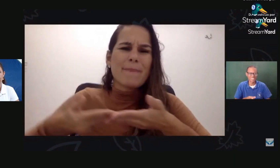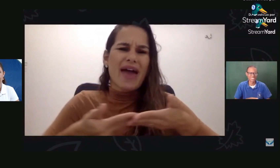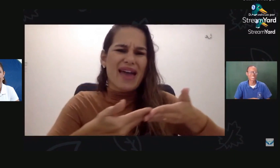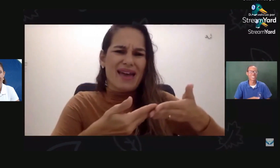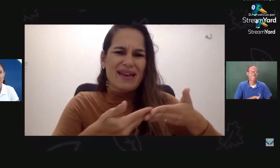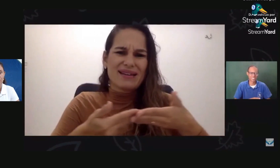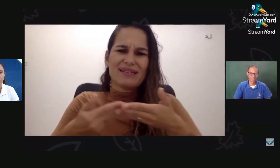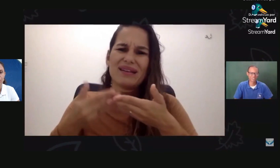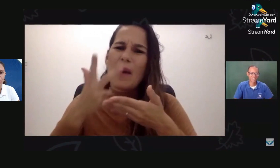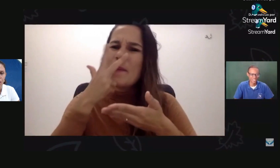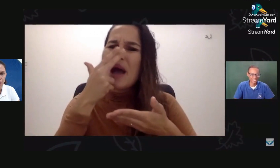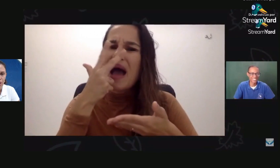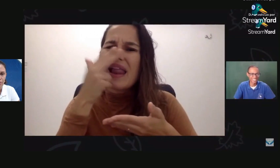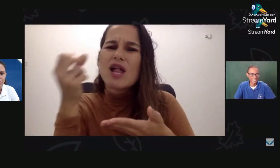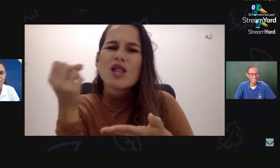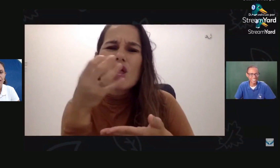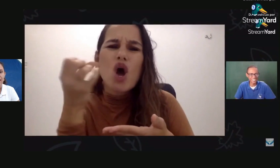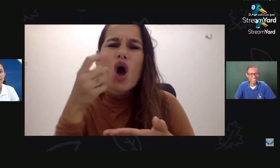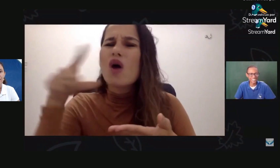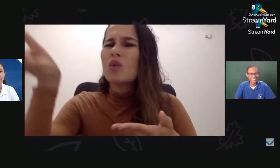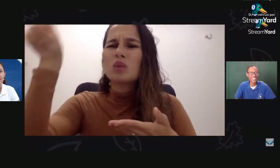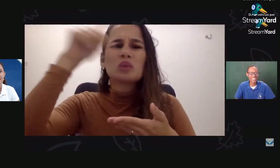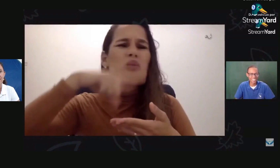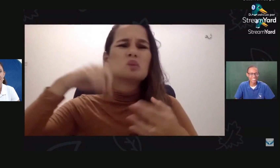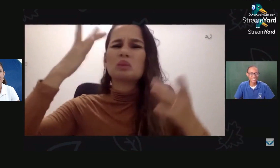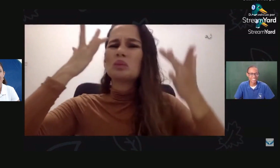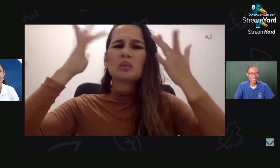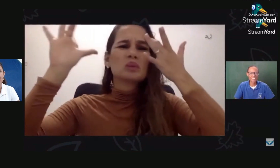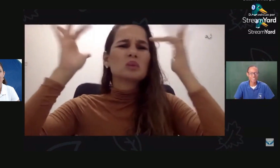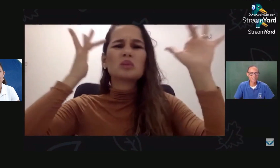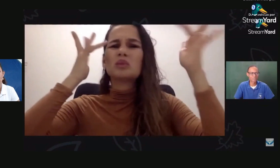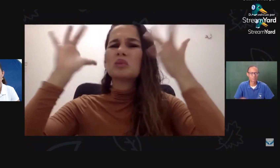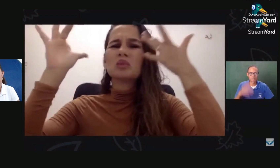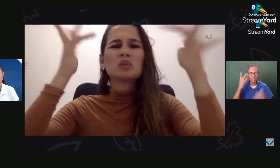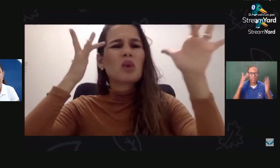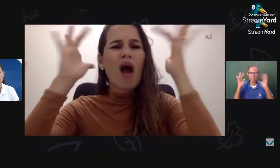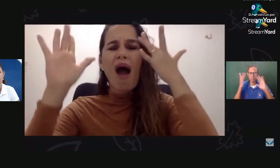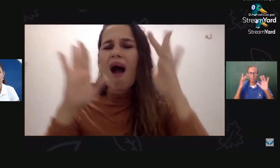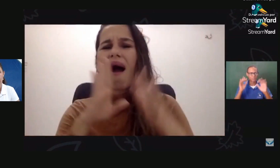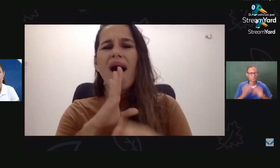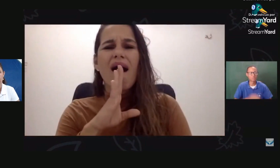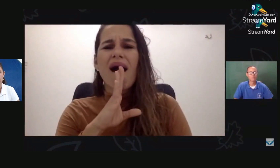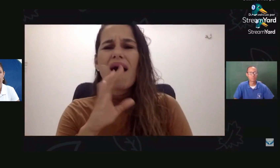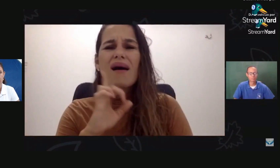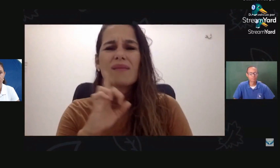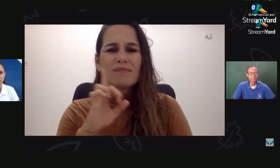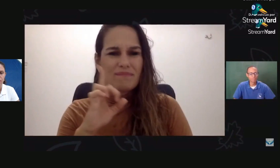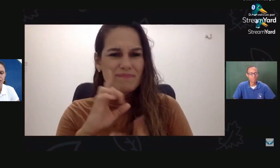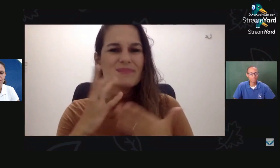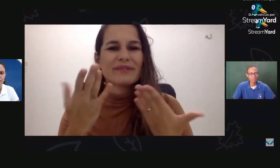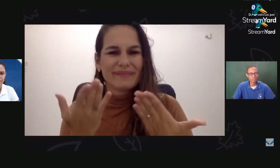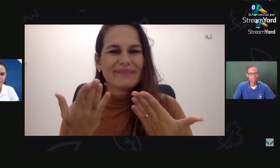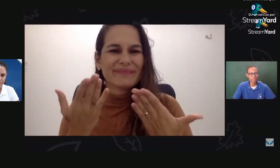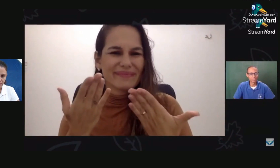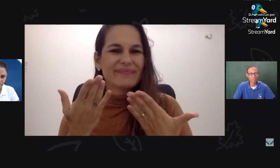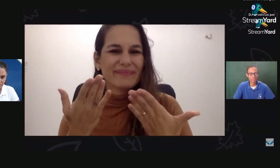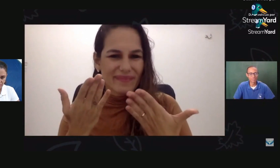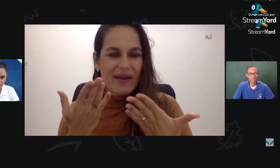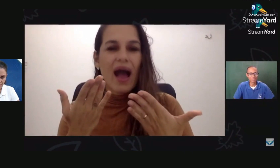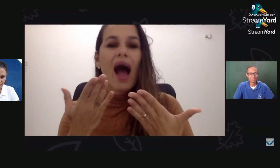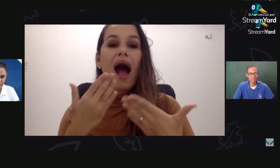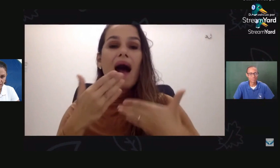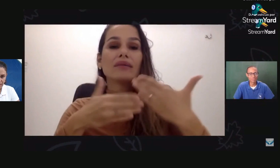muito recente, muito nova. Parecia assim que a gente não sabia muito das informações.